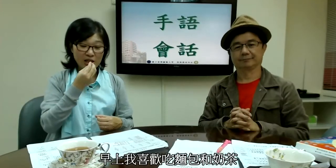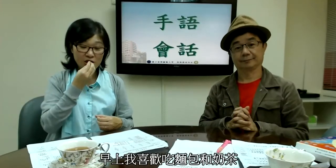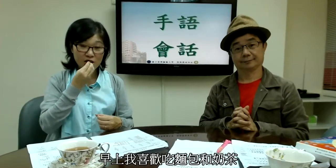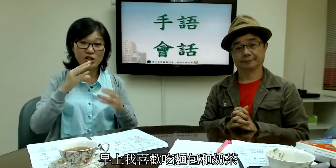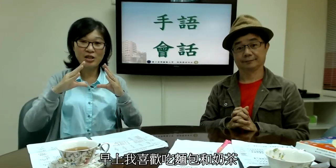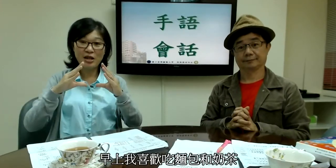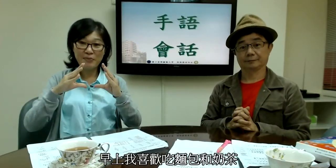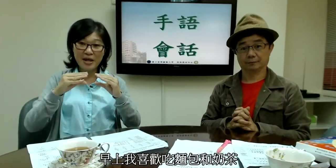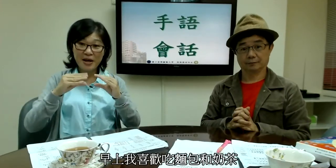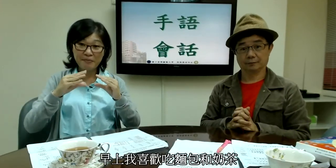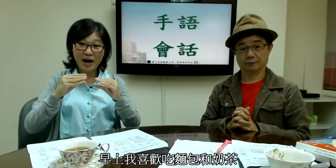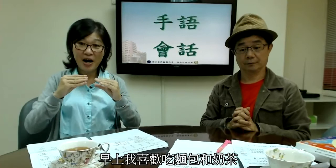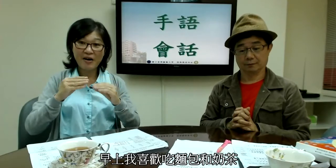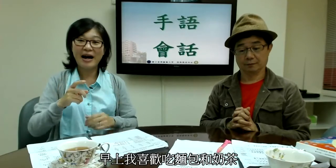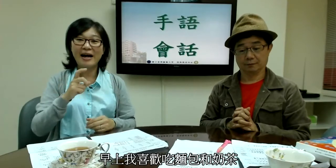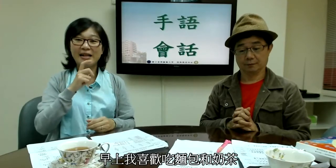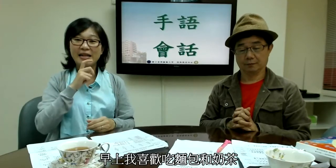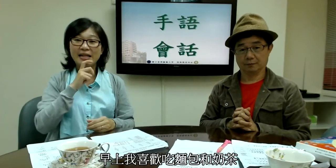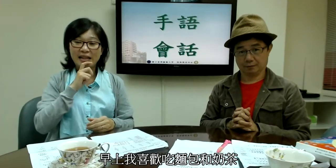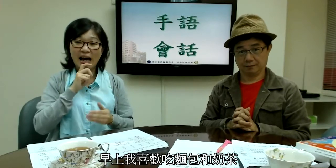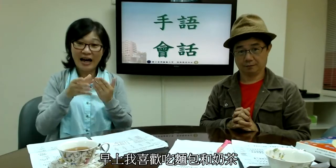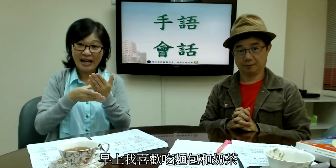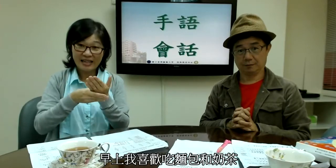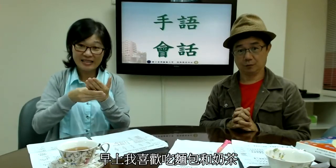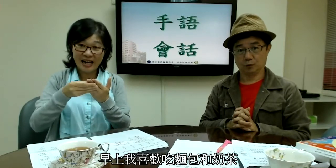吃面包和奶茶。